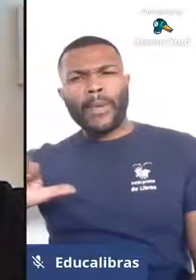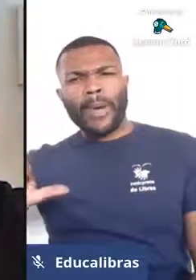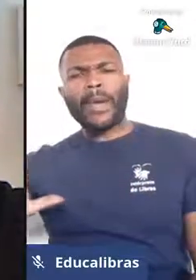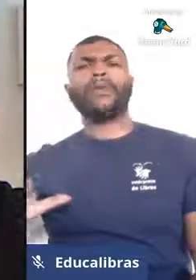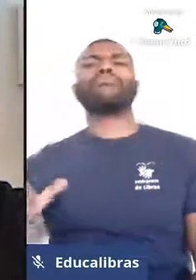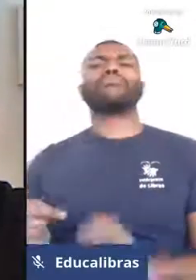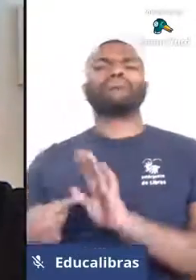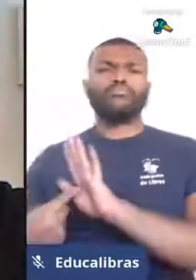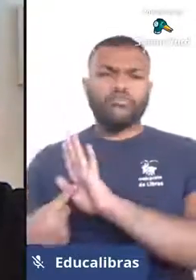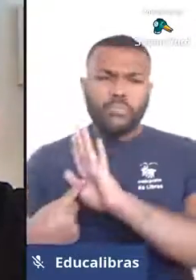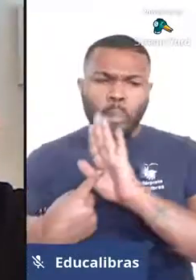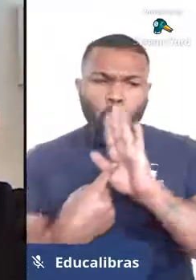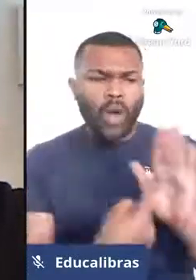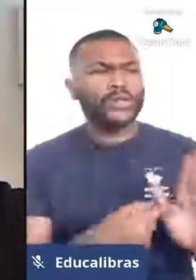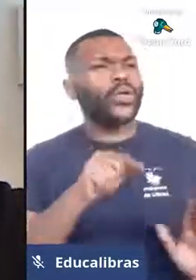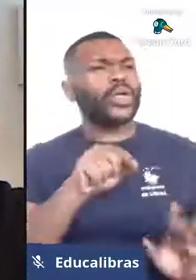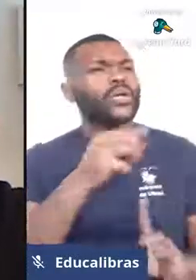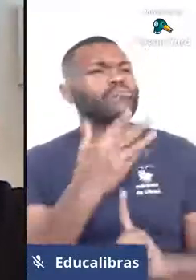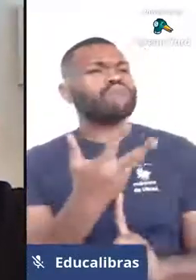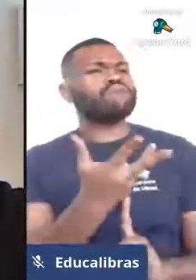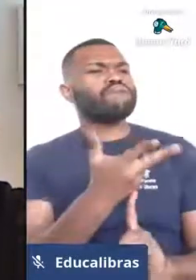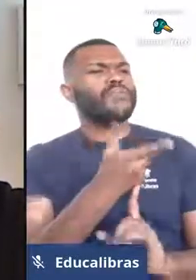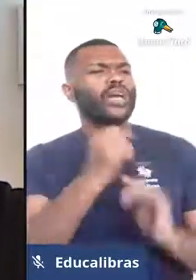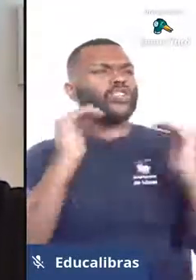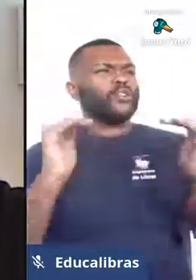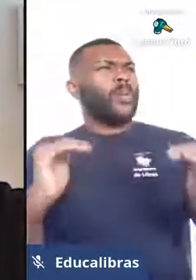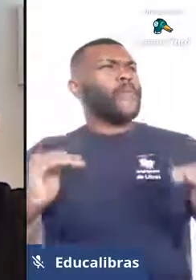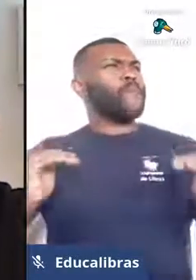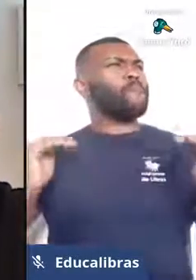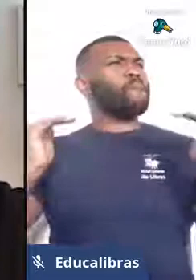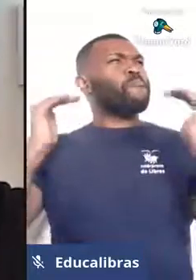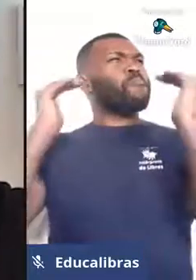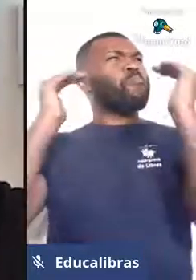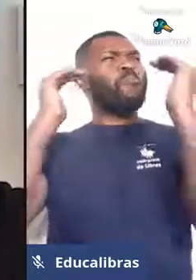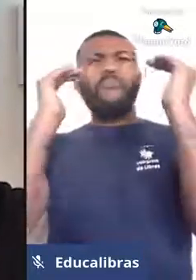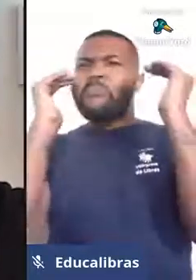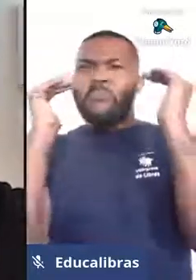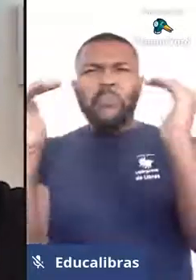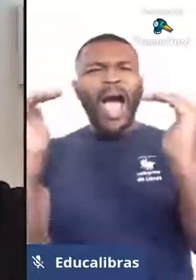importante, uma arte de altíssimo nível, de vanguarda, muito